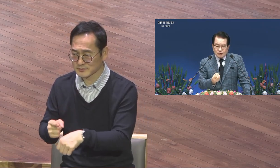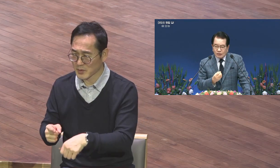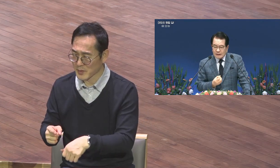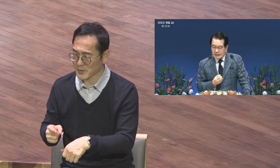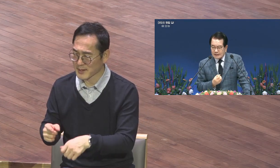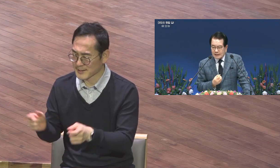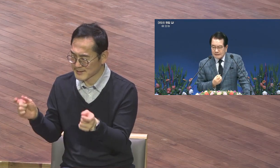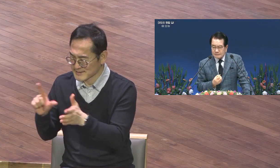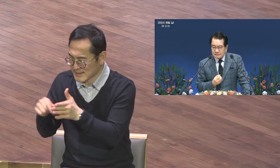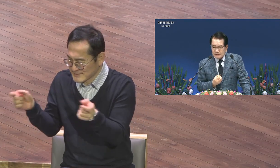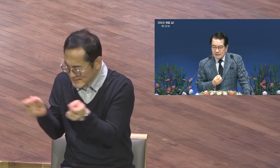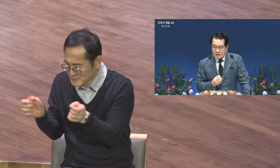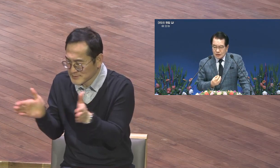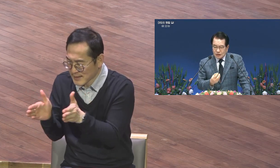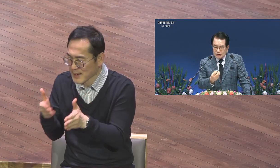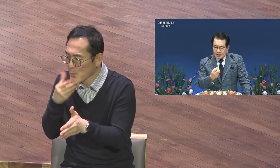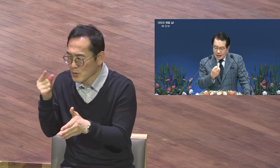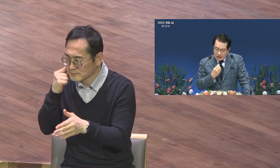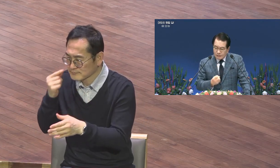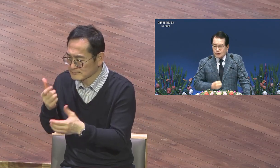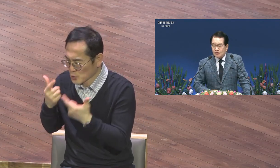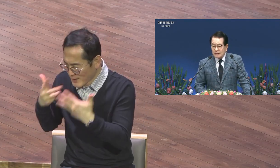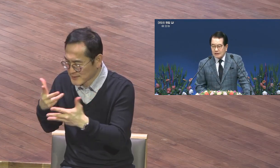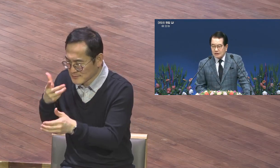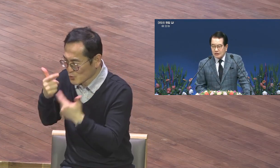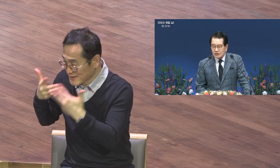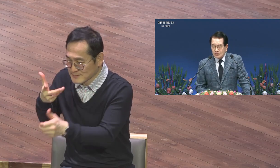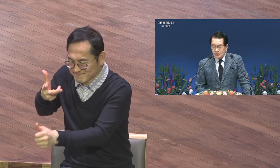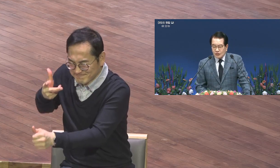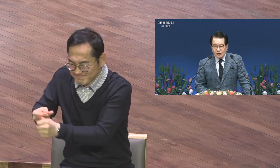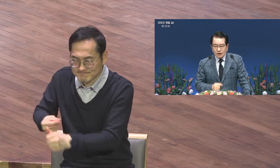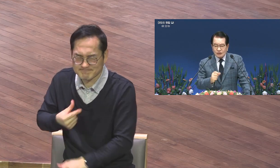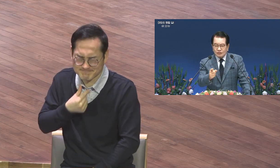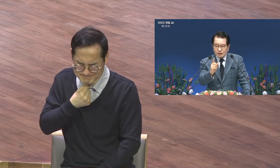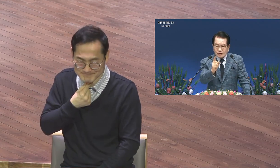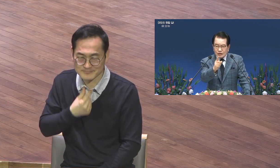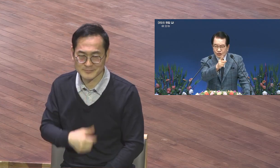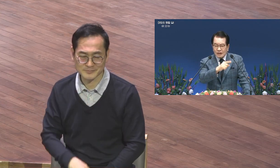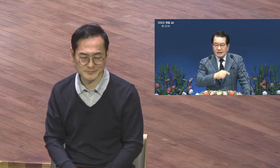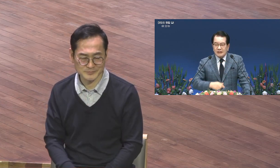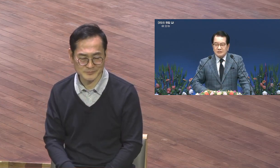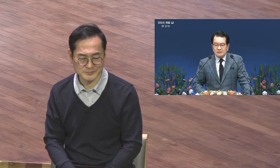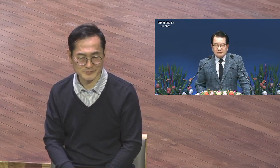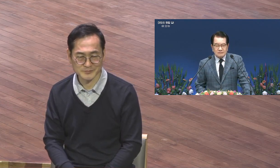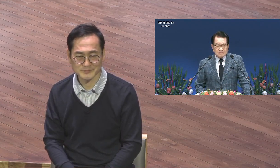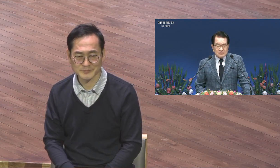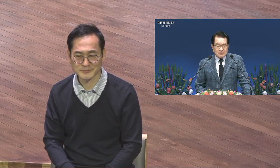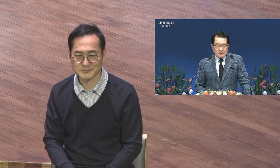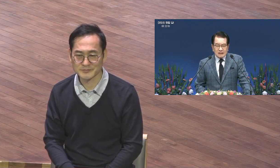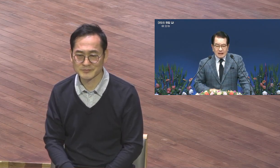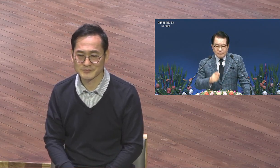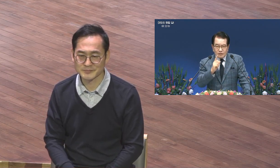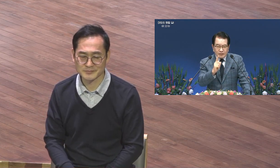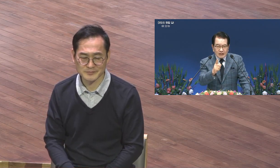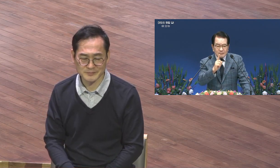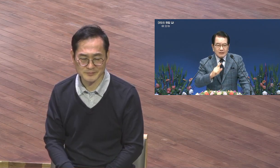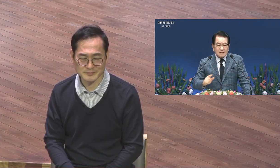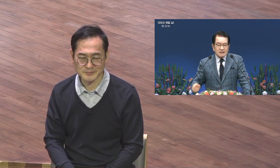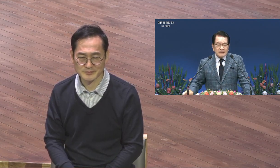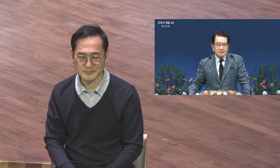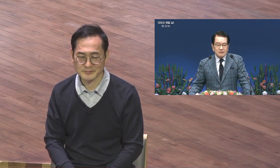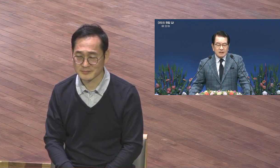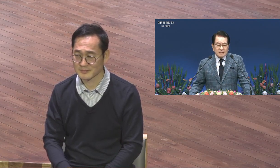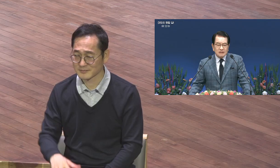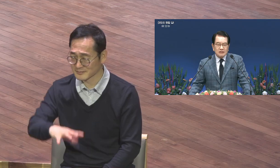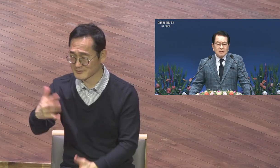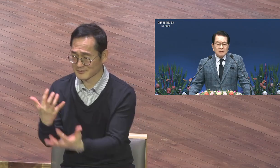확실하게 심어주고 와야 되겠다. 인생에 해답을 주고 와야지. 거기 가서 무슨 딴소리가 되겠어요? 한 번밖에